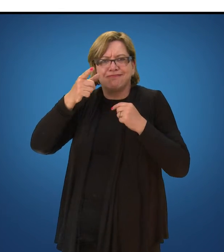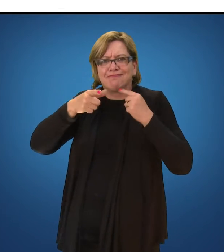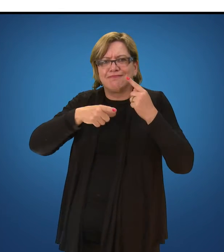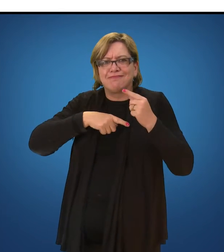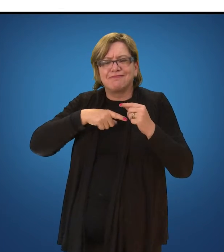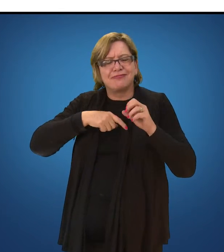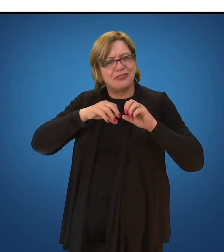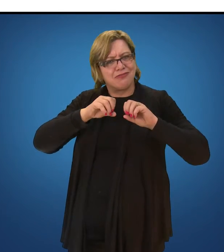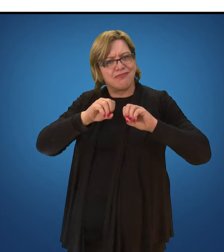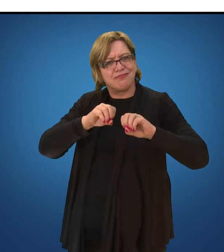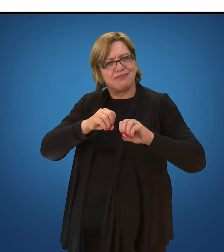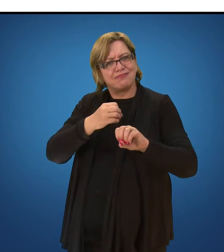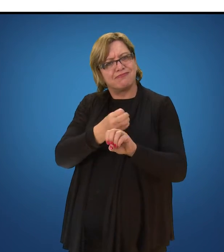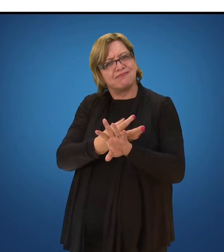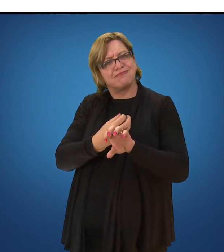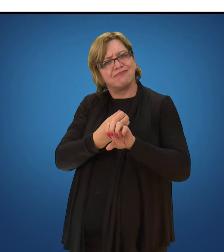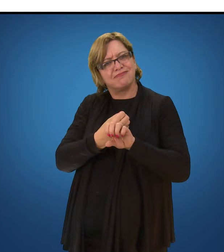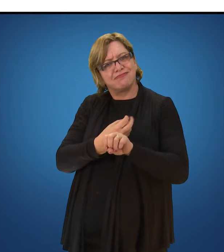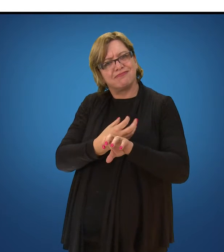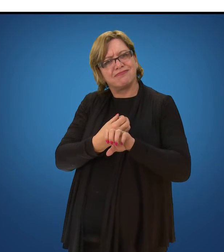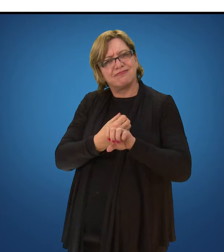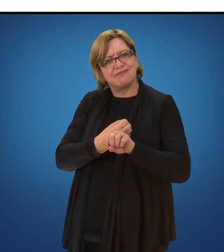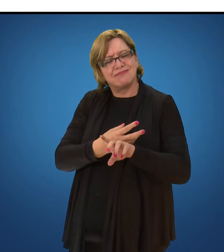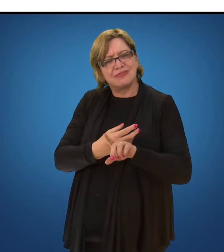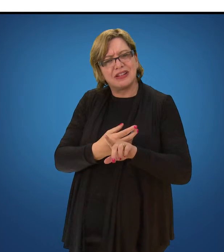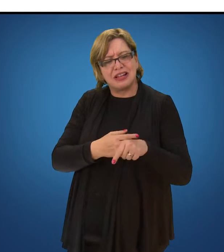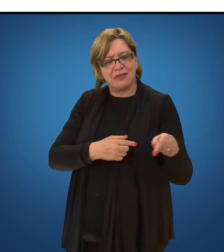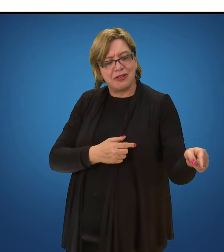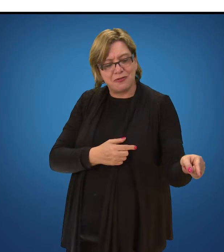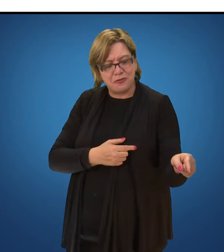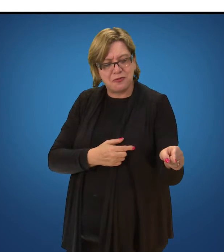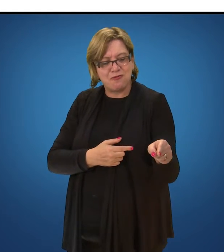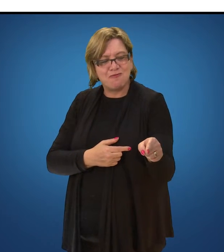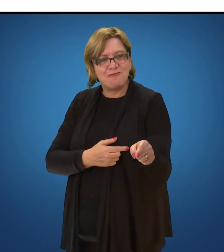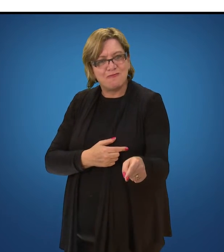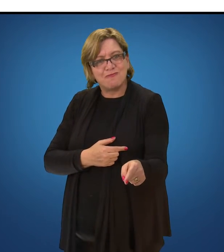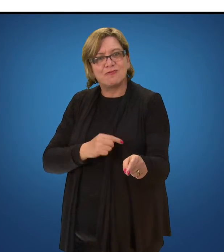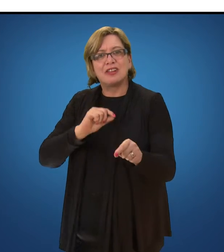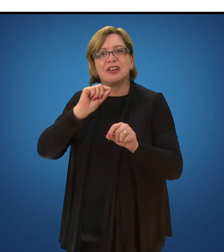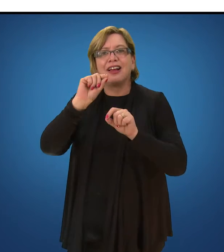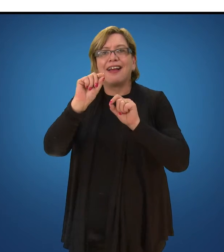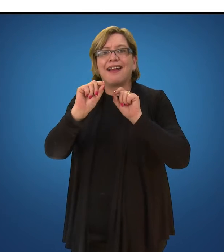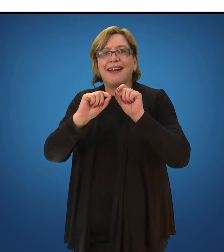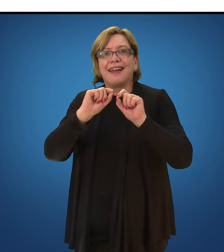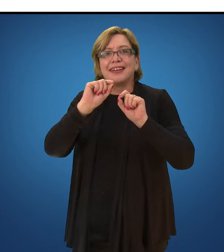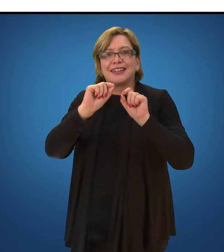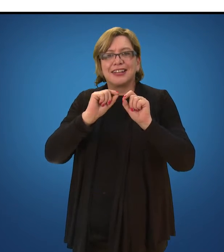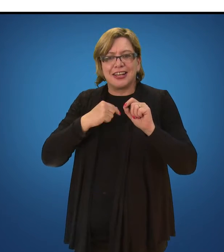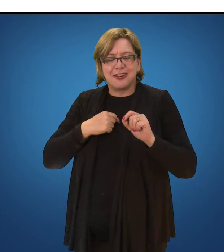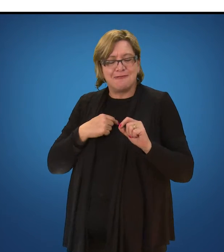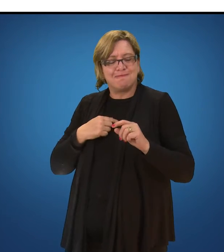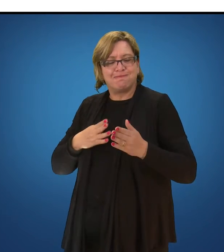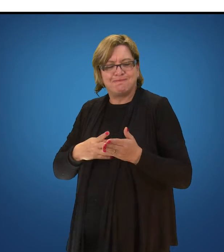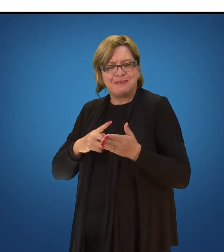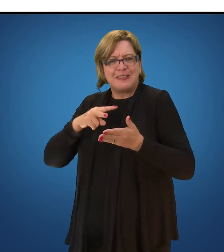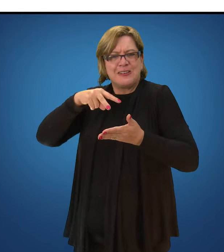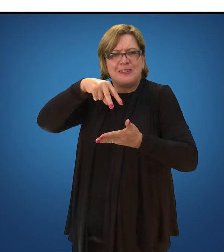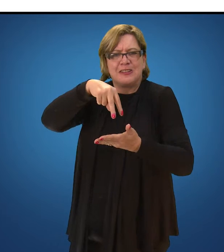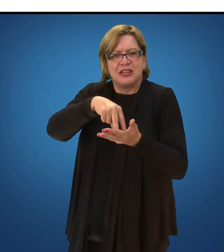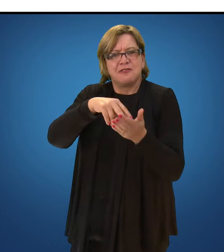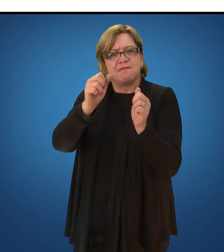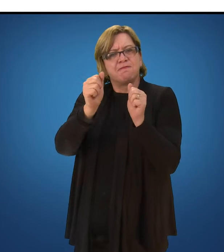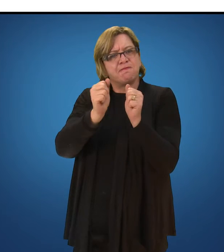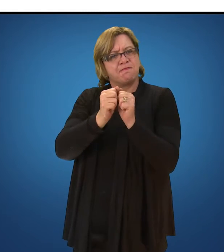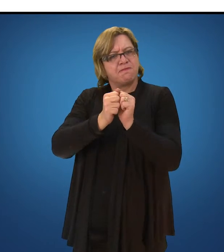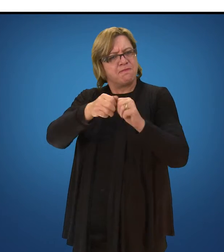do ensino e do aprendizado. O meio é aquele no qual você se engaja efetivamente